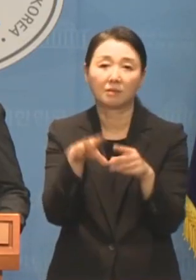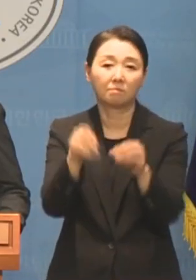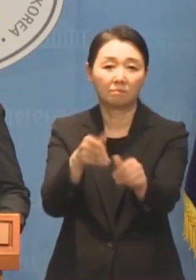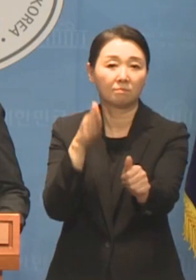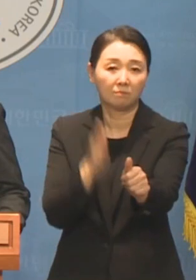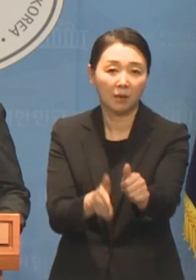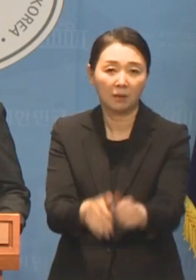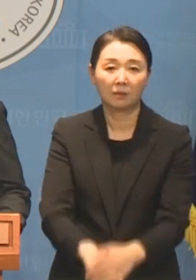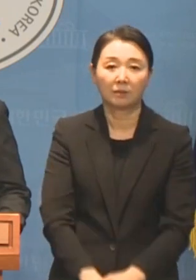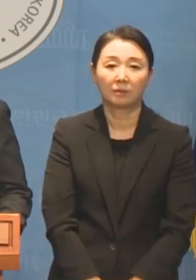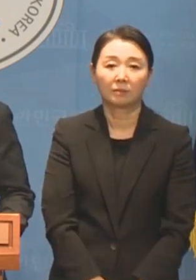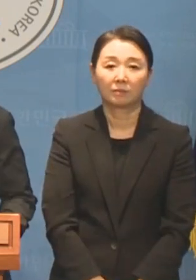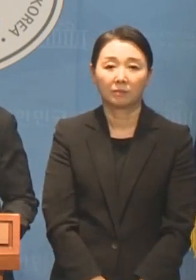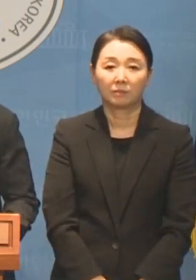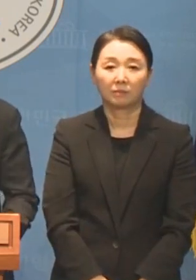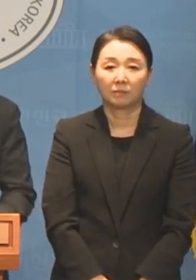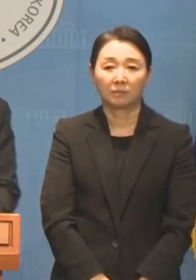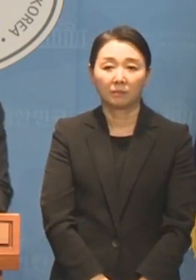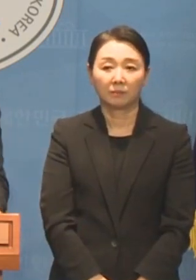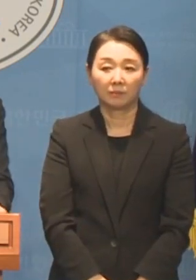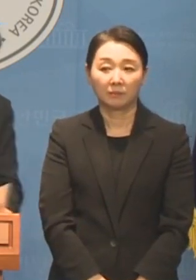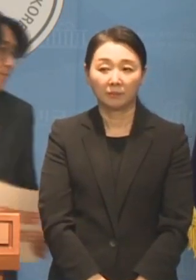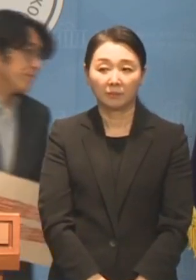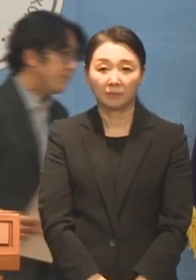것을 촉구합니다. 이상입니다.